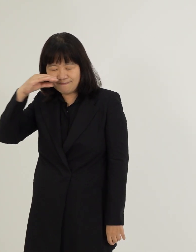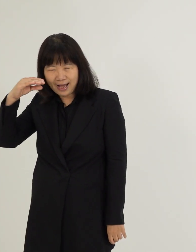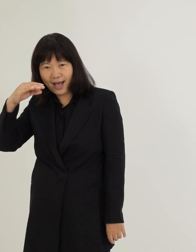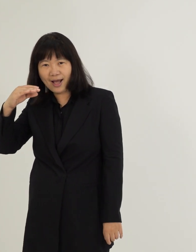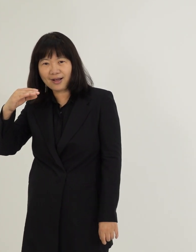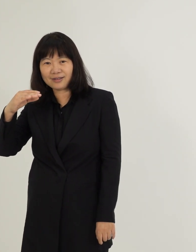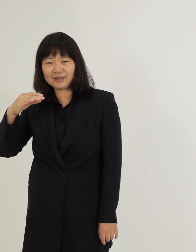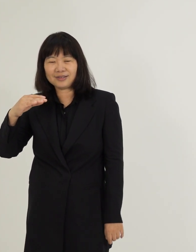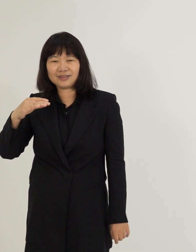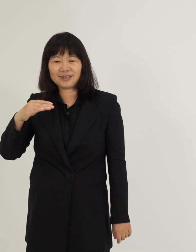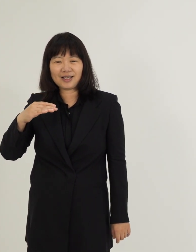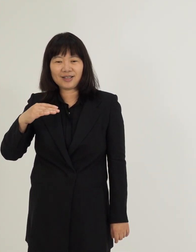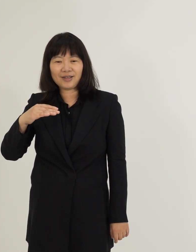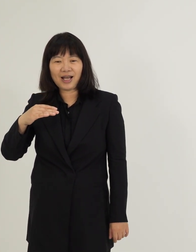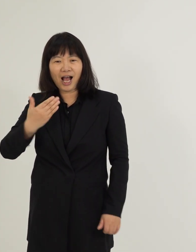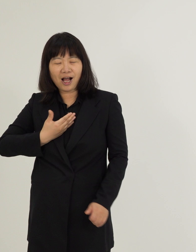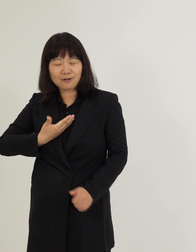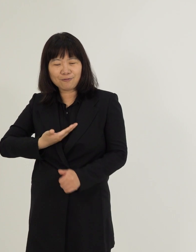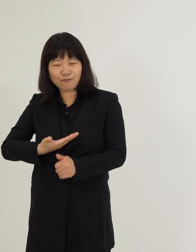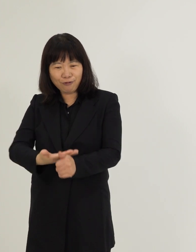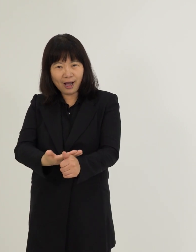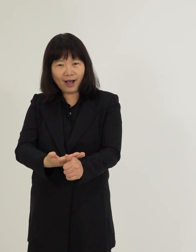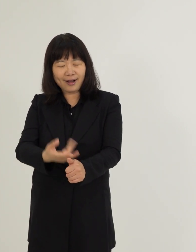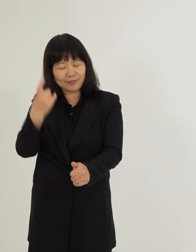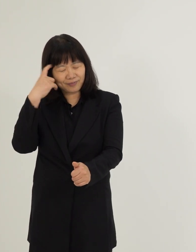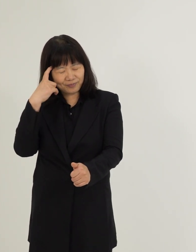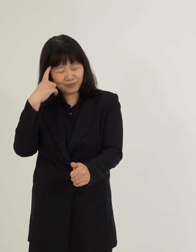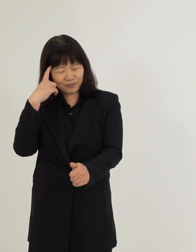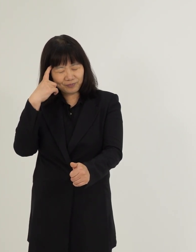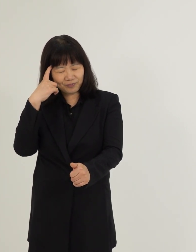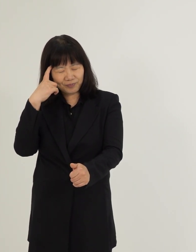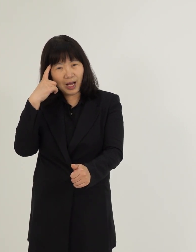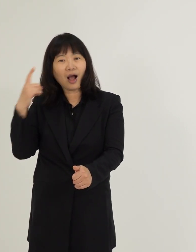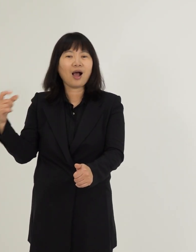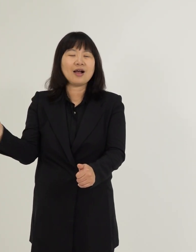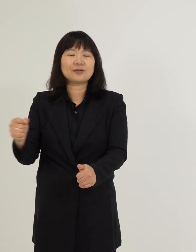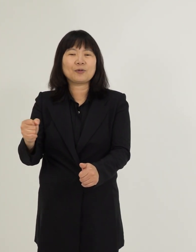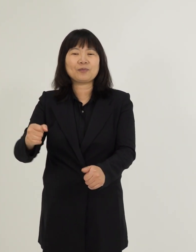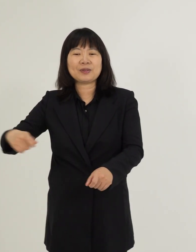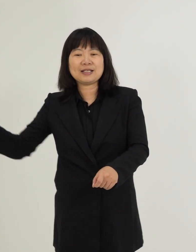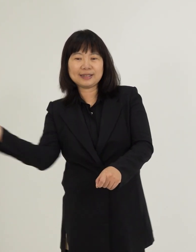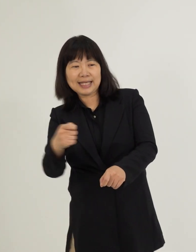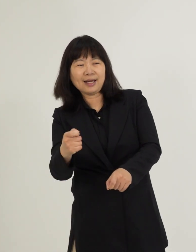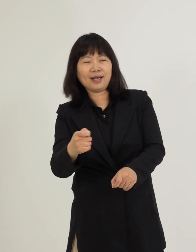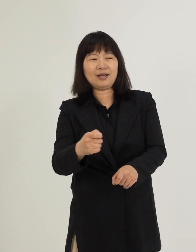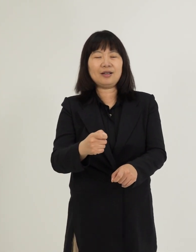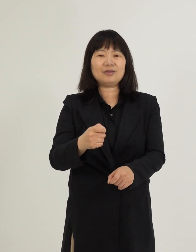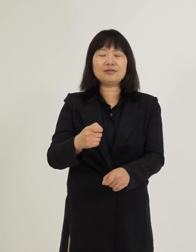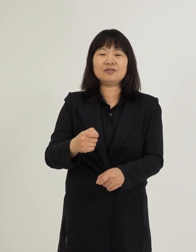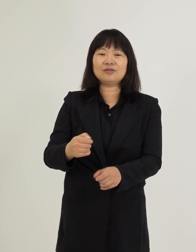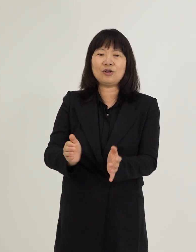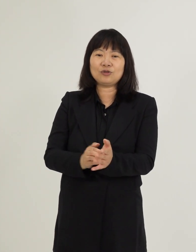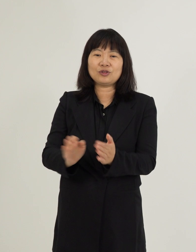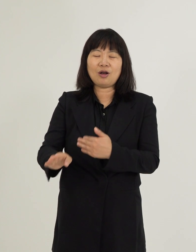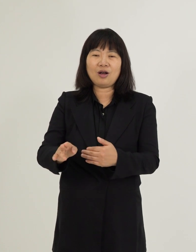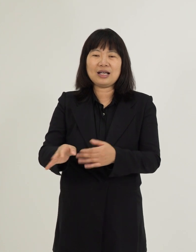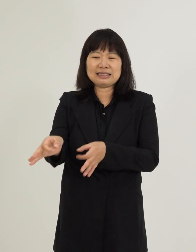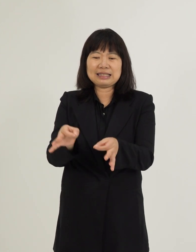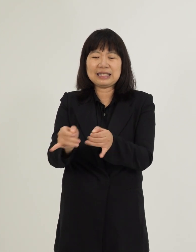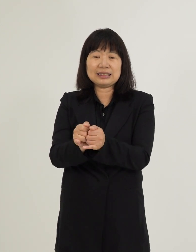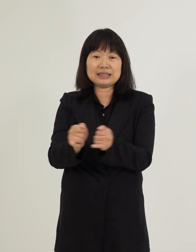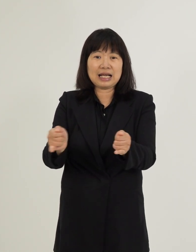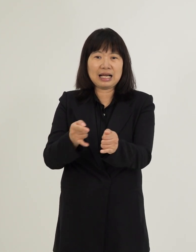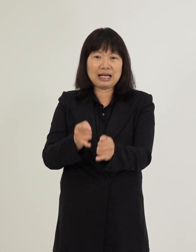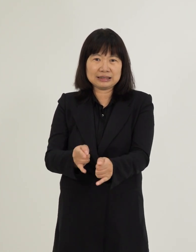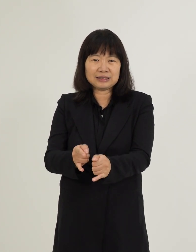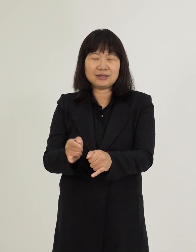메시지를 줘야 되겠다는 의중을 가지시고 채찍을 만들어 휘두르시면서 매매하고 장사하는